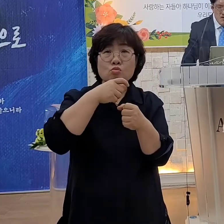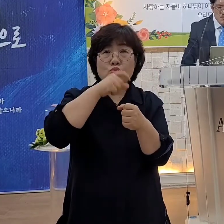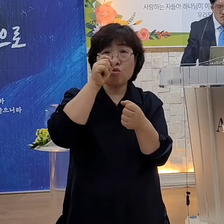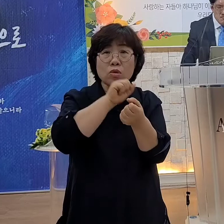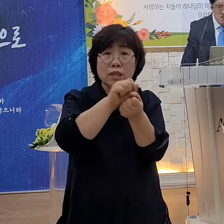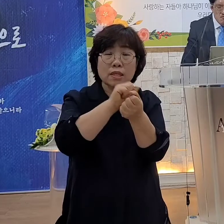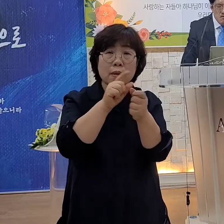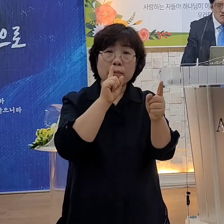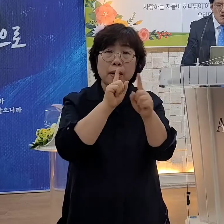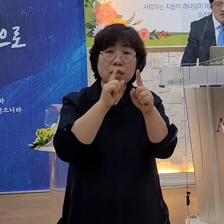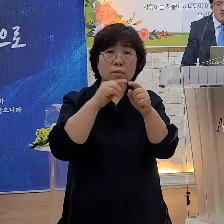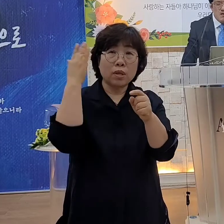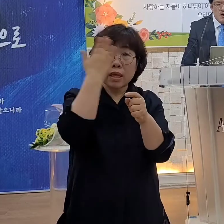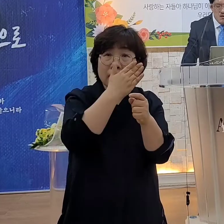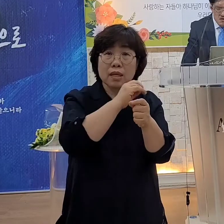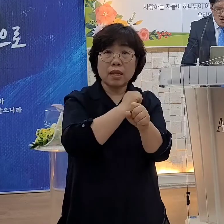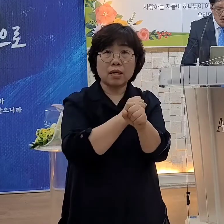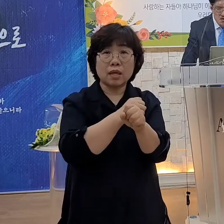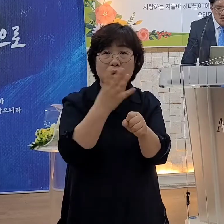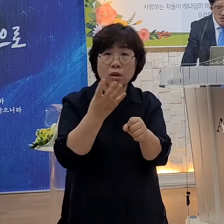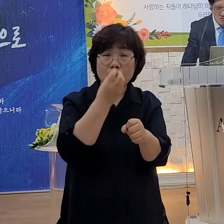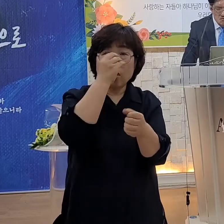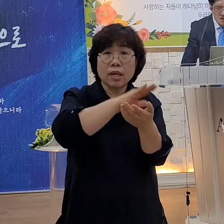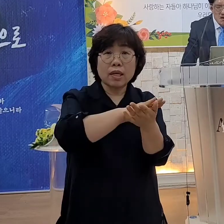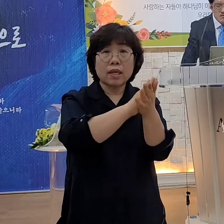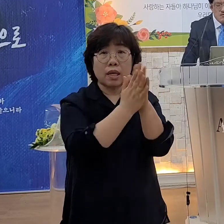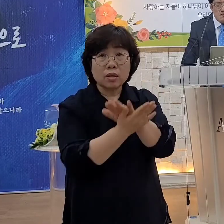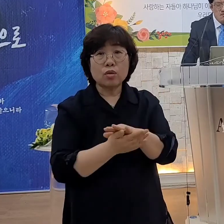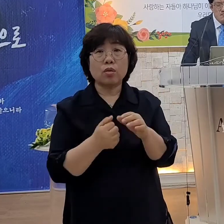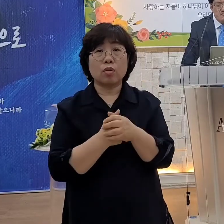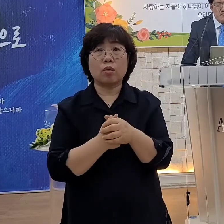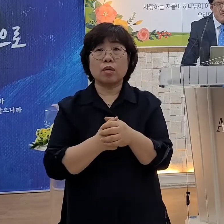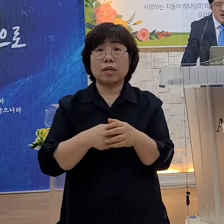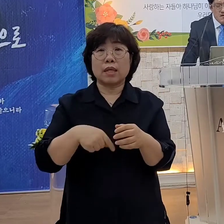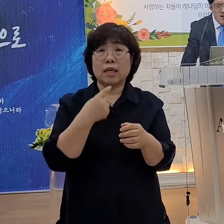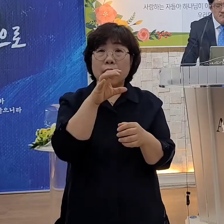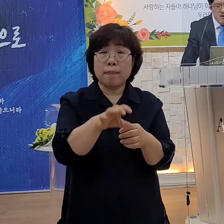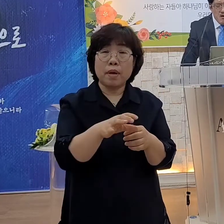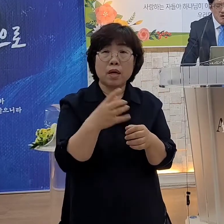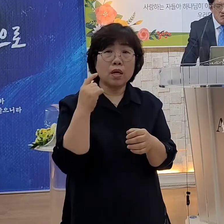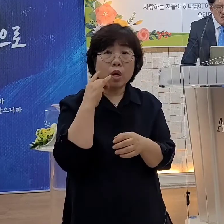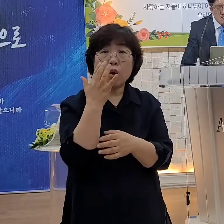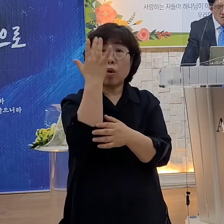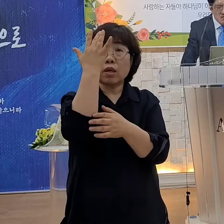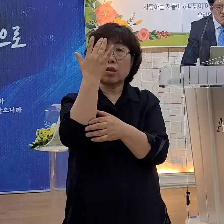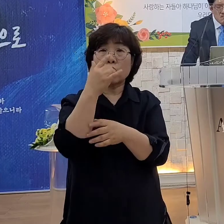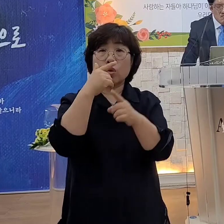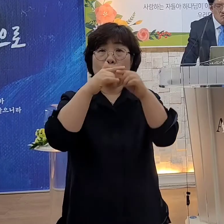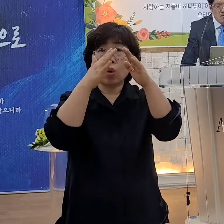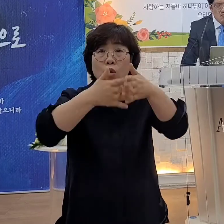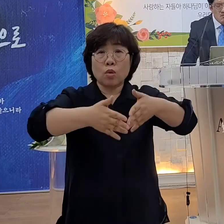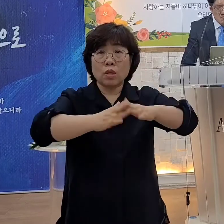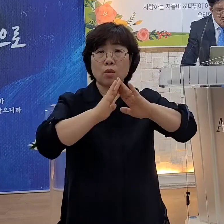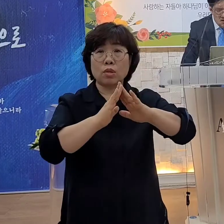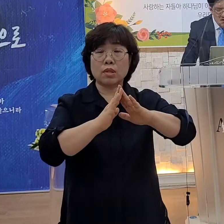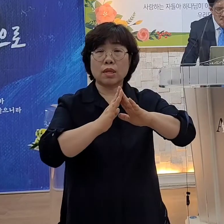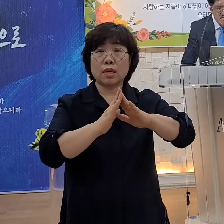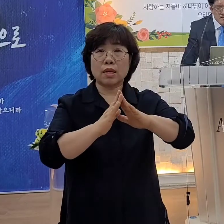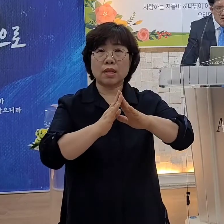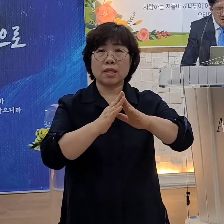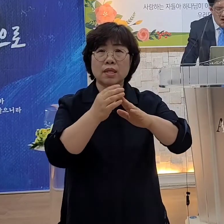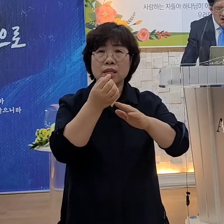씻어 말씀으로 깨끗하게 하사 거룩하게 하시고 자기 앞에 영광스러운 교회로